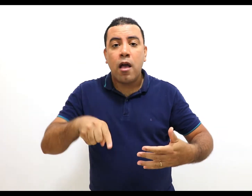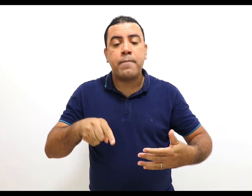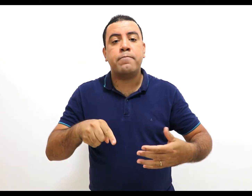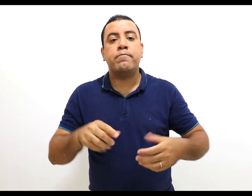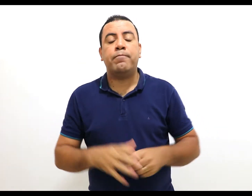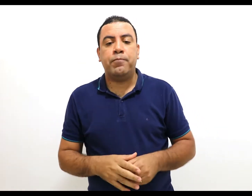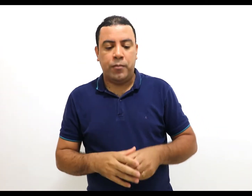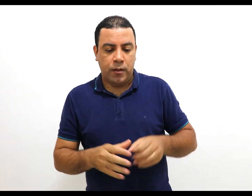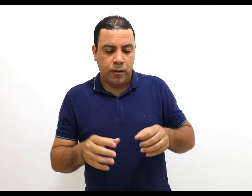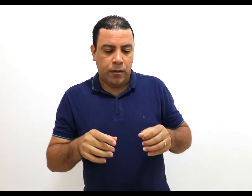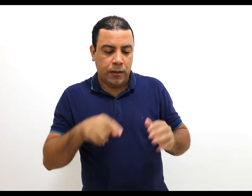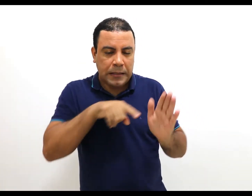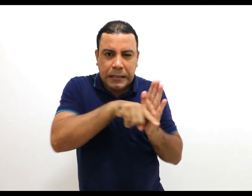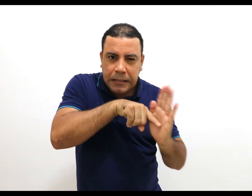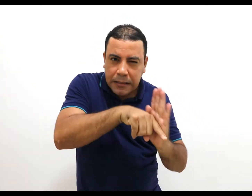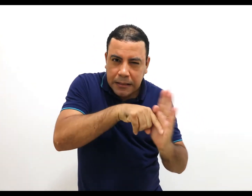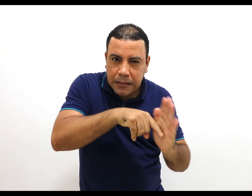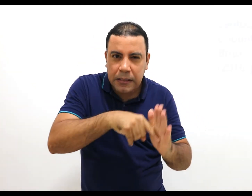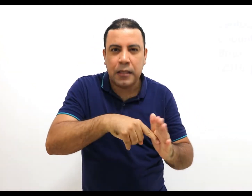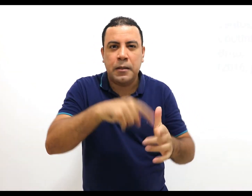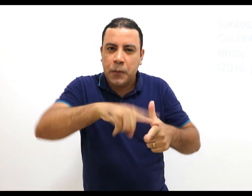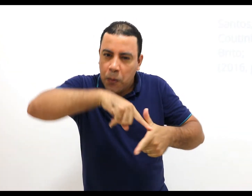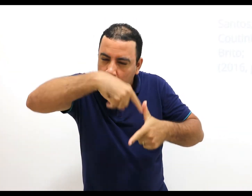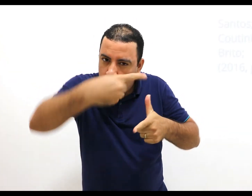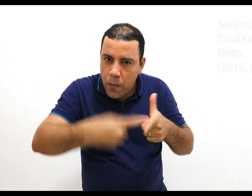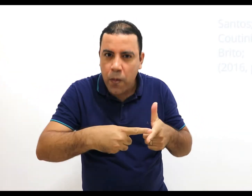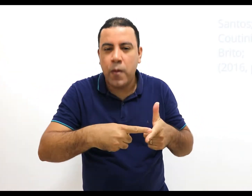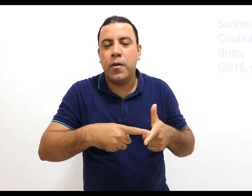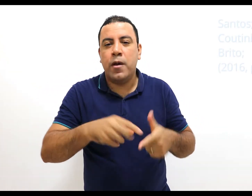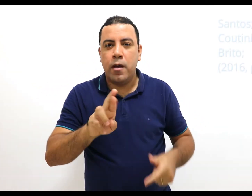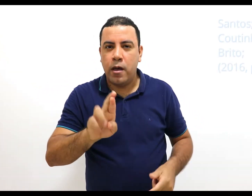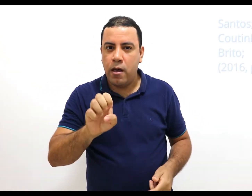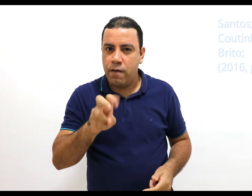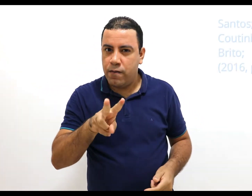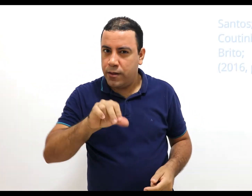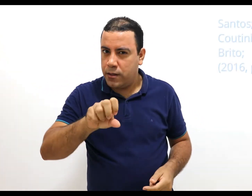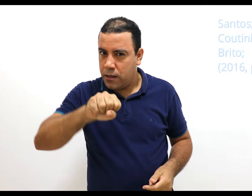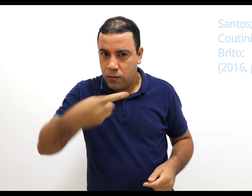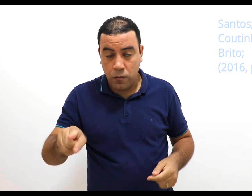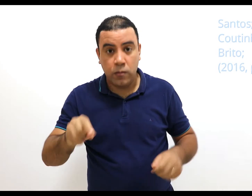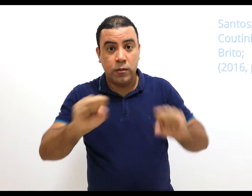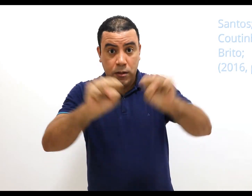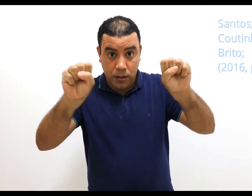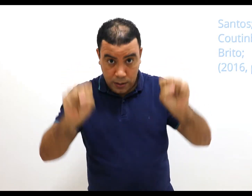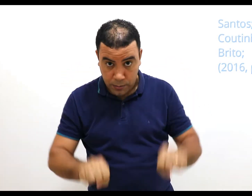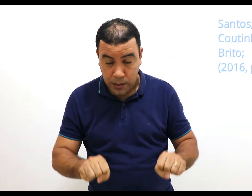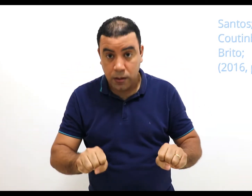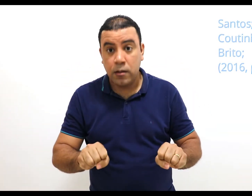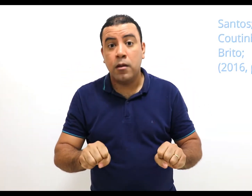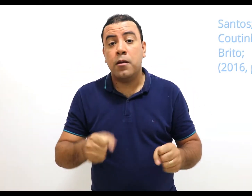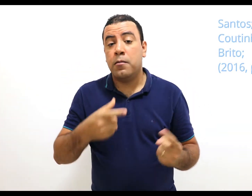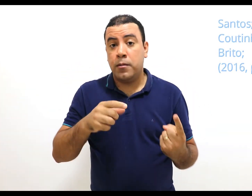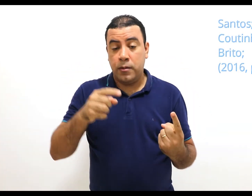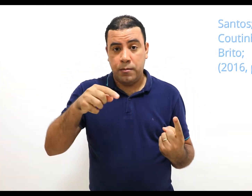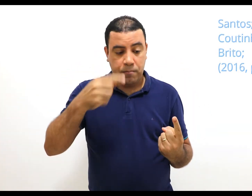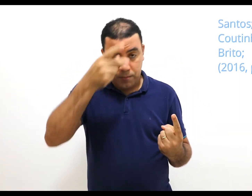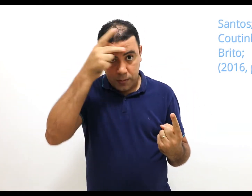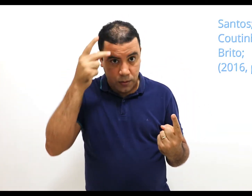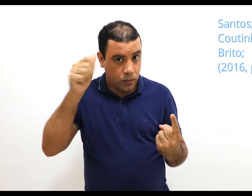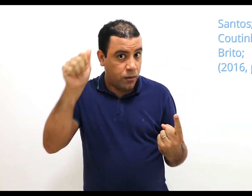Tomamos como exemplo uma revisão sistemática de literatura empreendida pelos autores